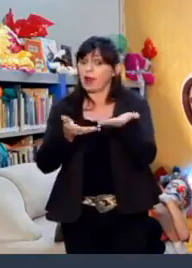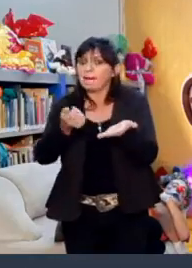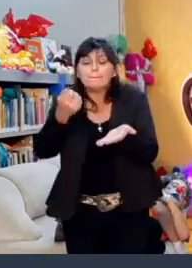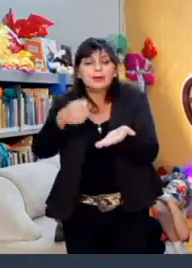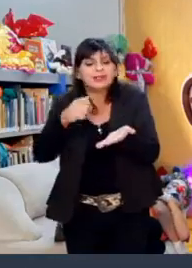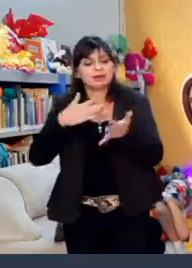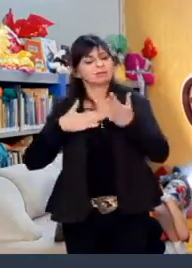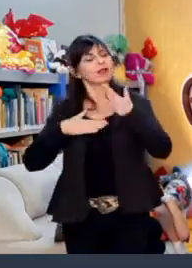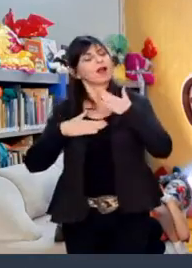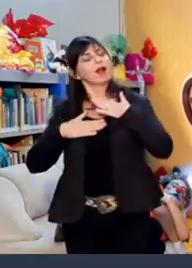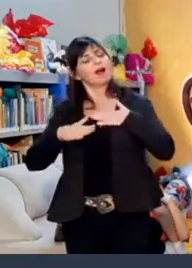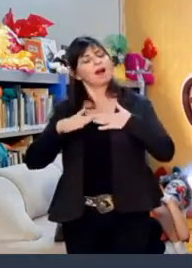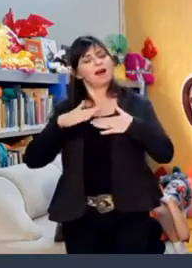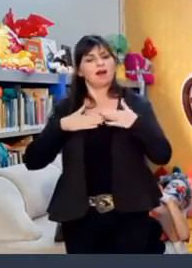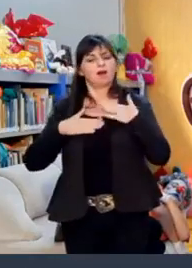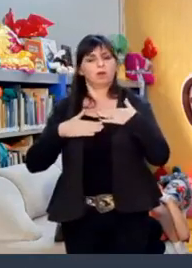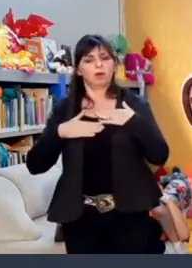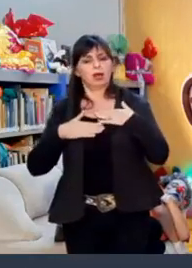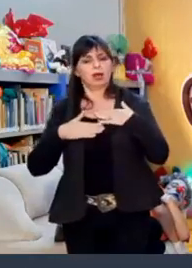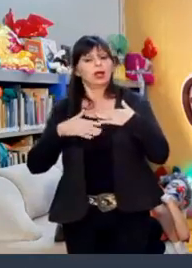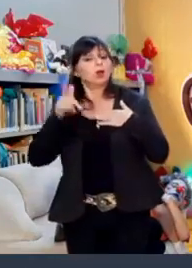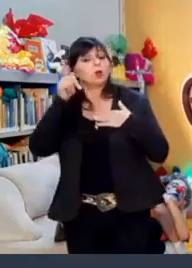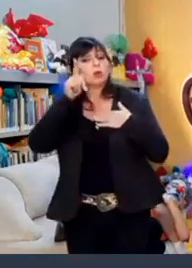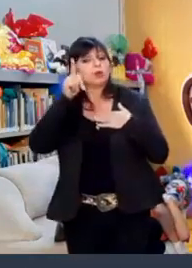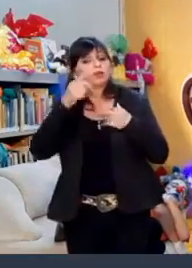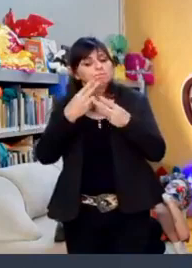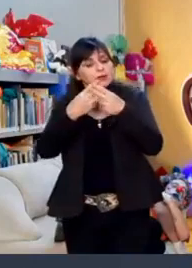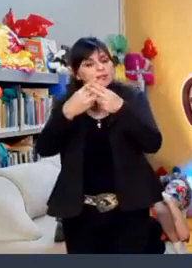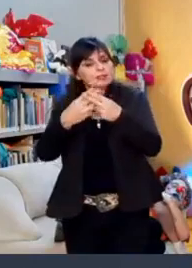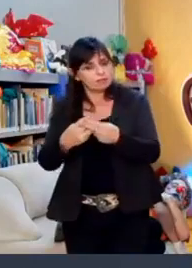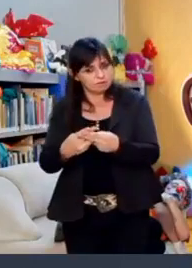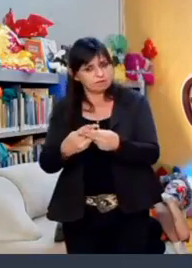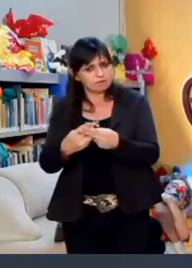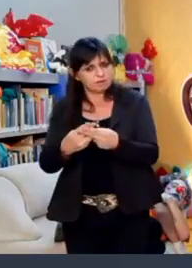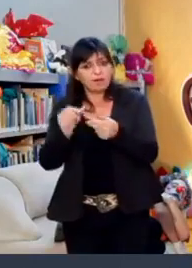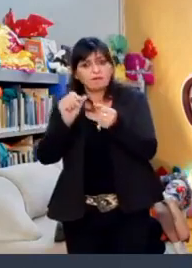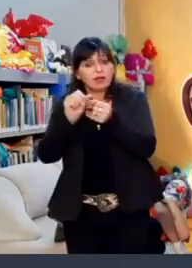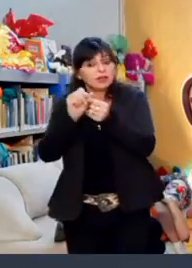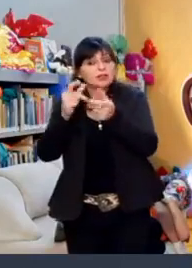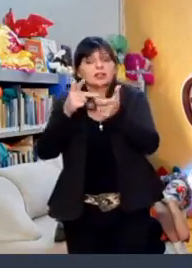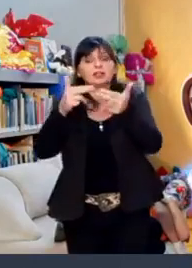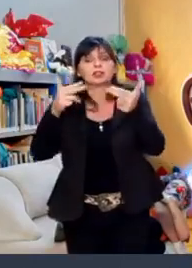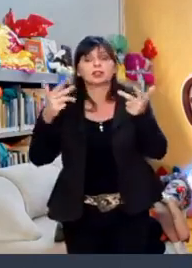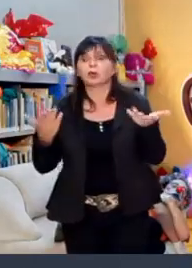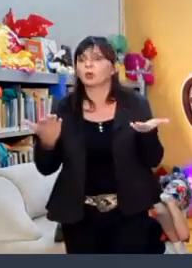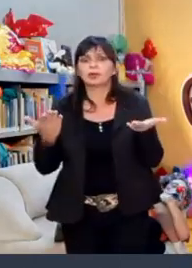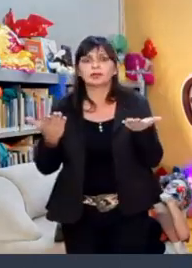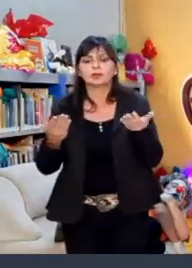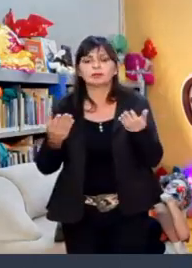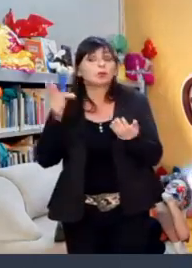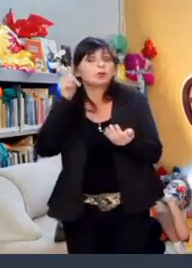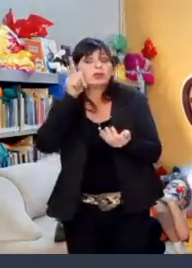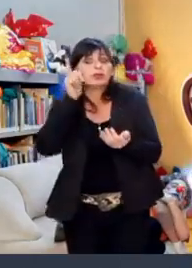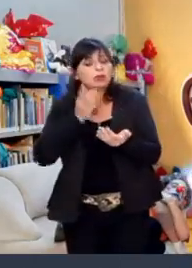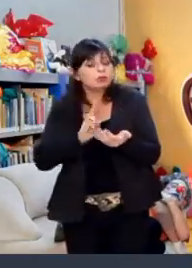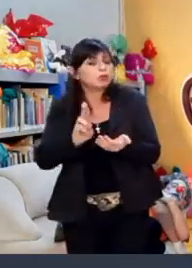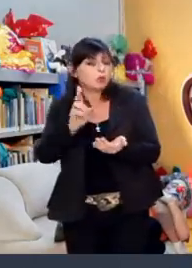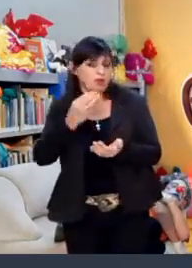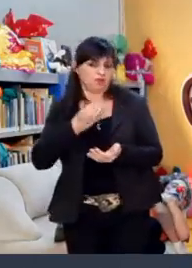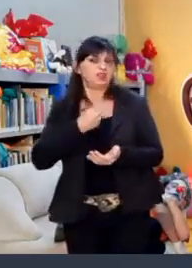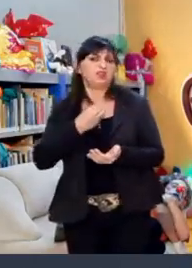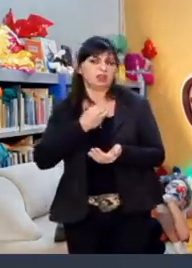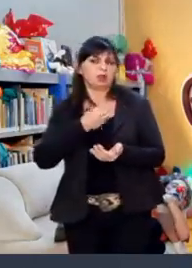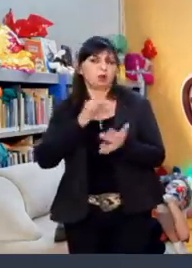com as situações. E pode se espelhar na figura histórica